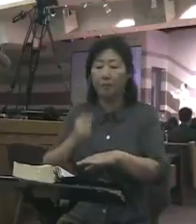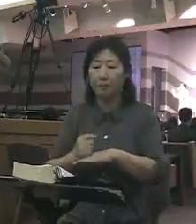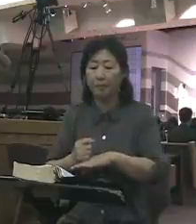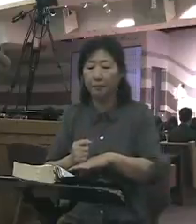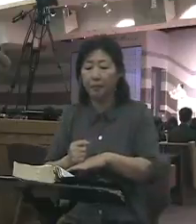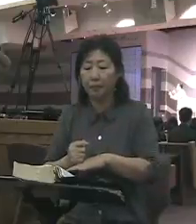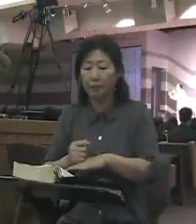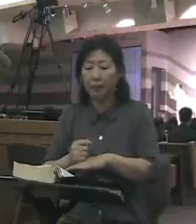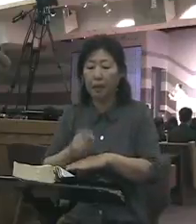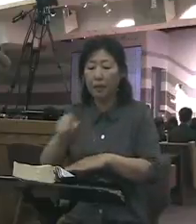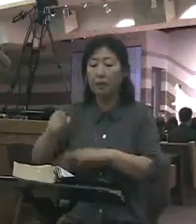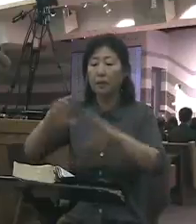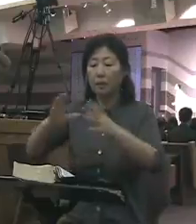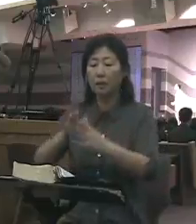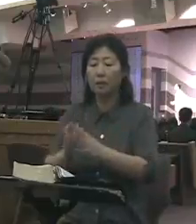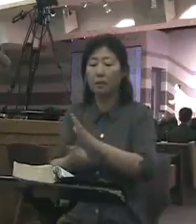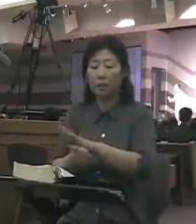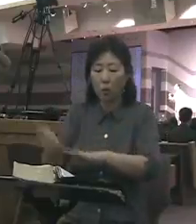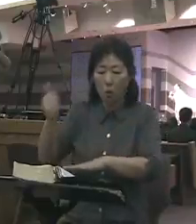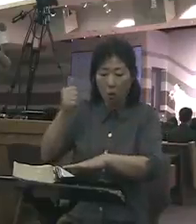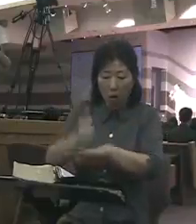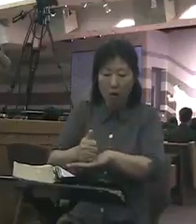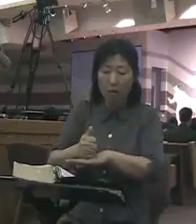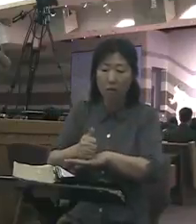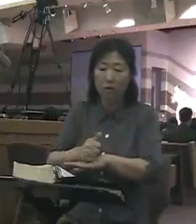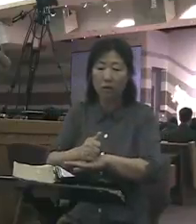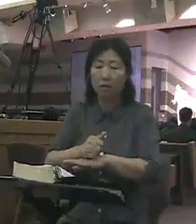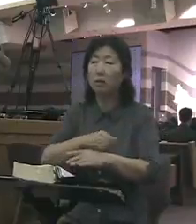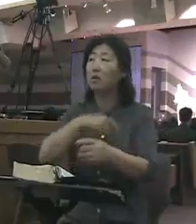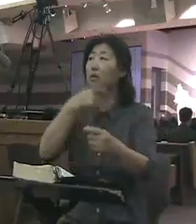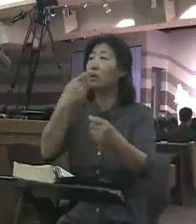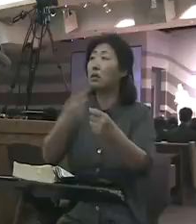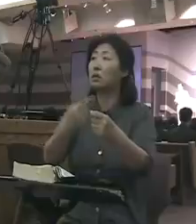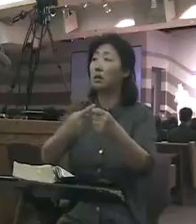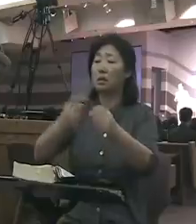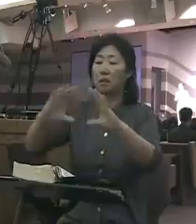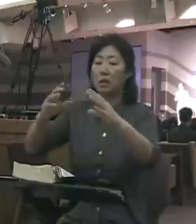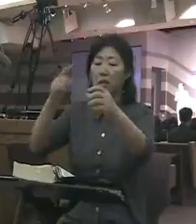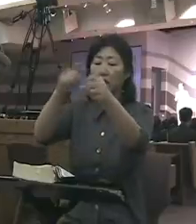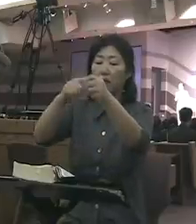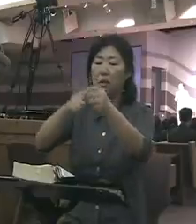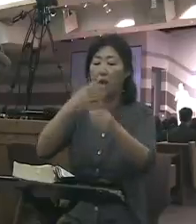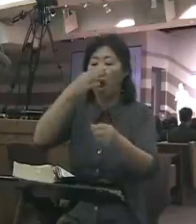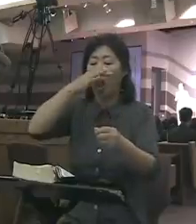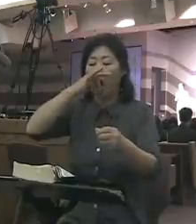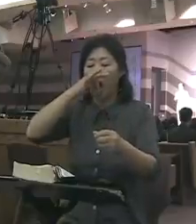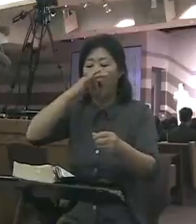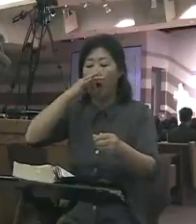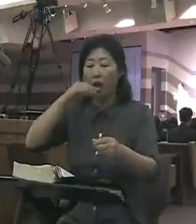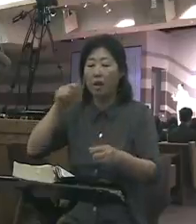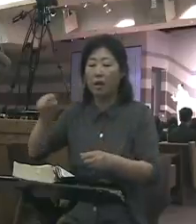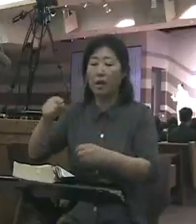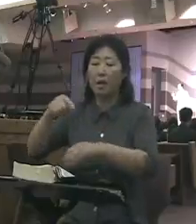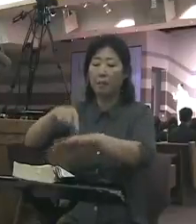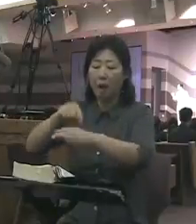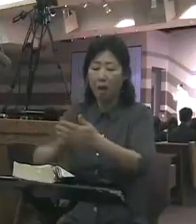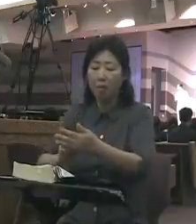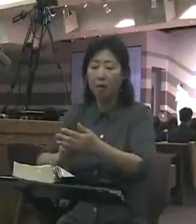우선 성공하고 보자는 그러한 세상적인 욕심이 그의 마음을 아직도 채우고 있었다는